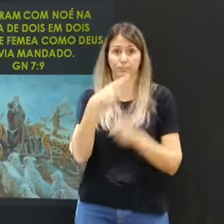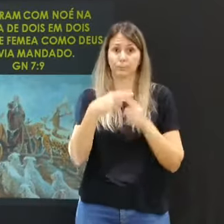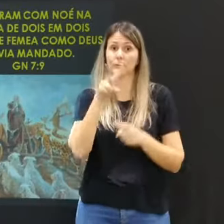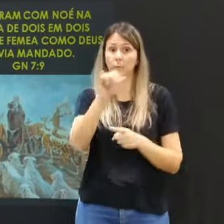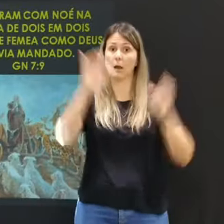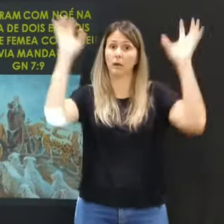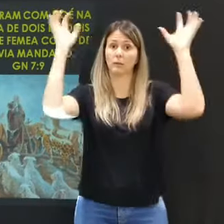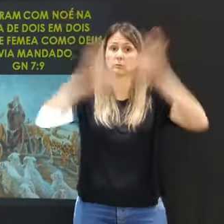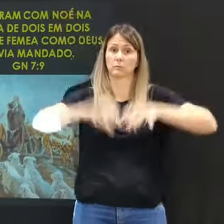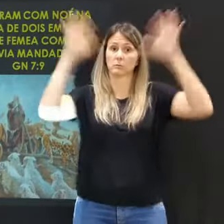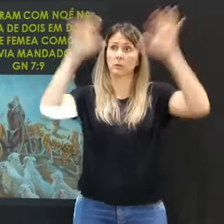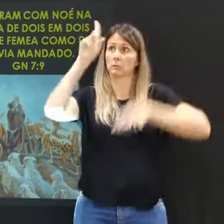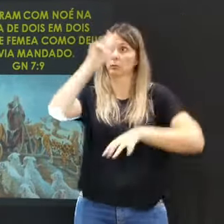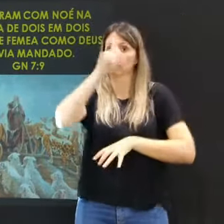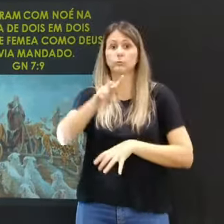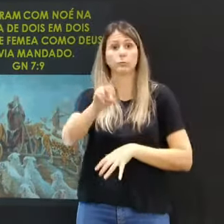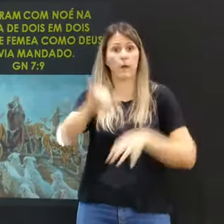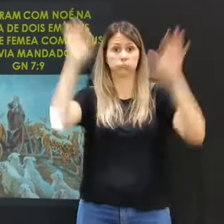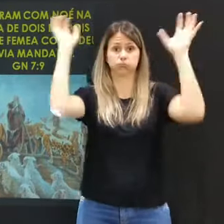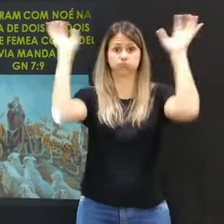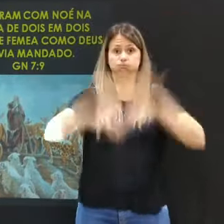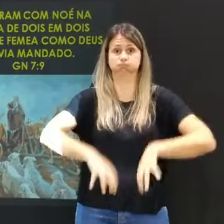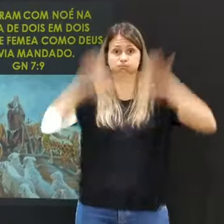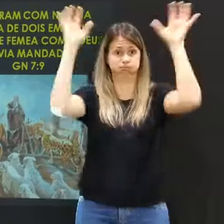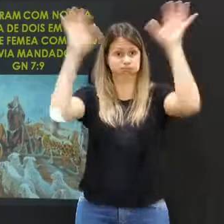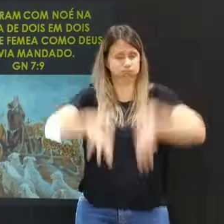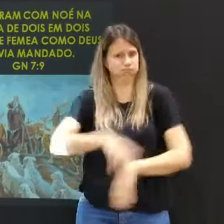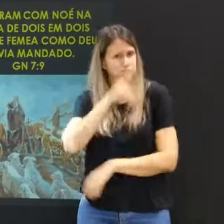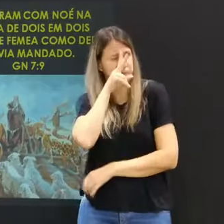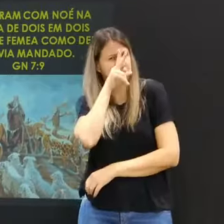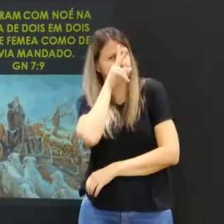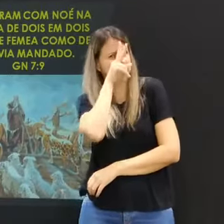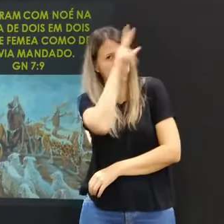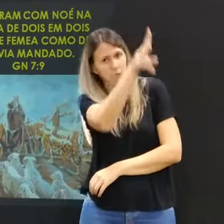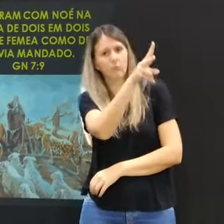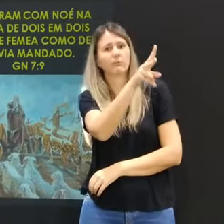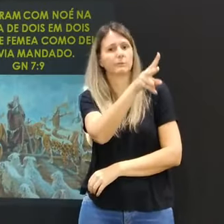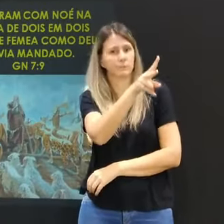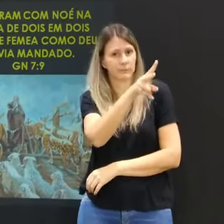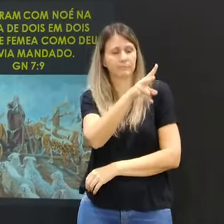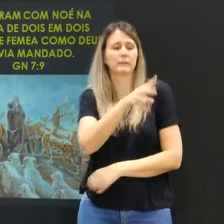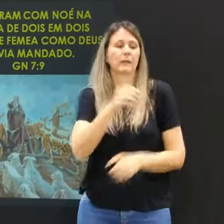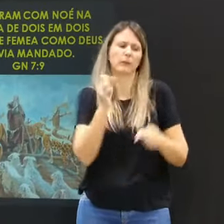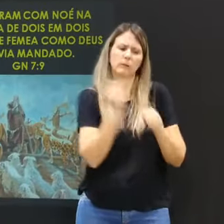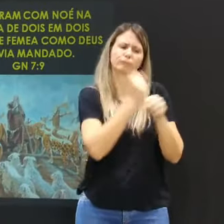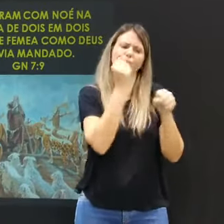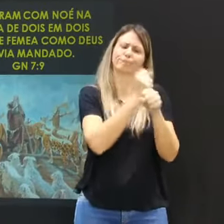da arca. E quando Deus mandou a chuva, que iniciou a chuva com muita força, né?